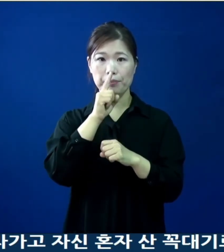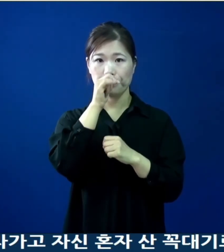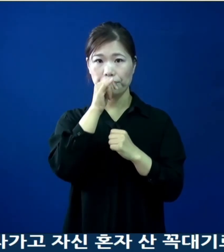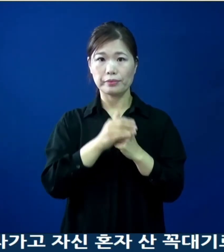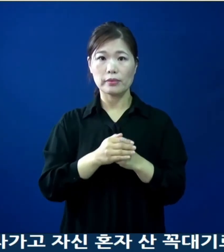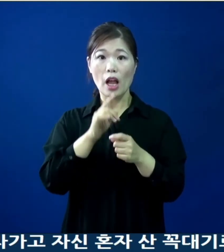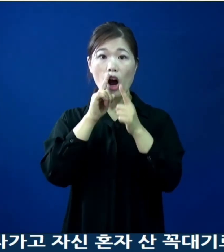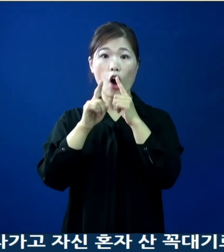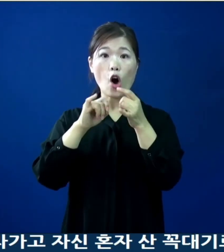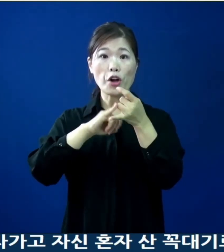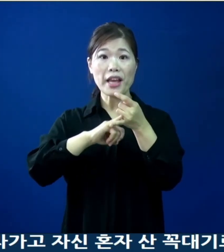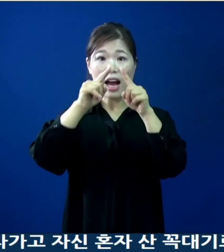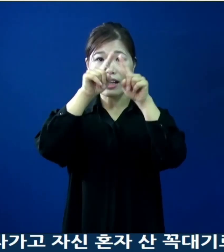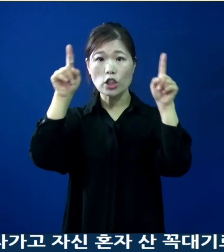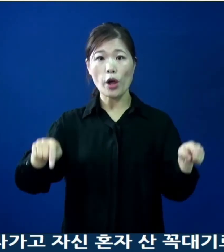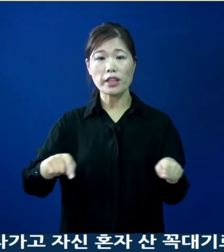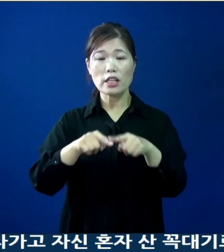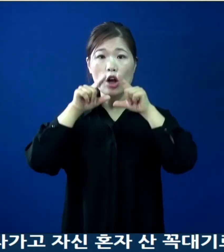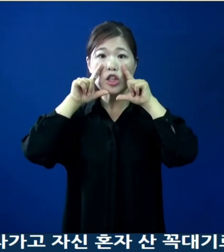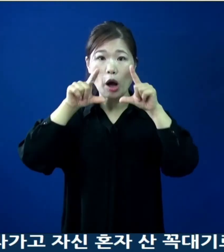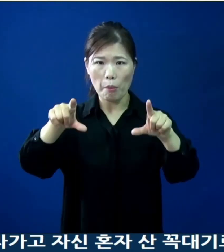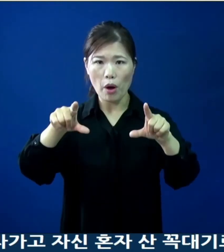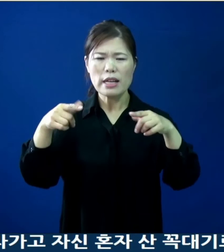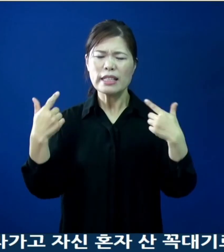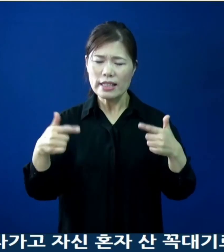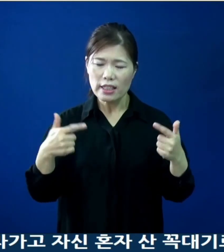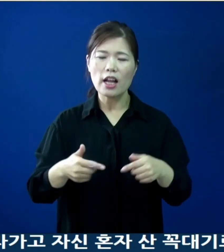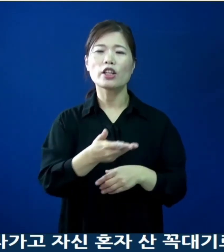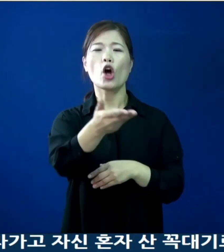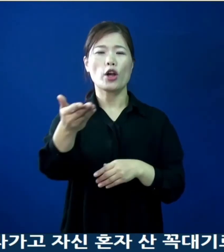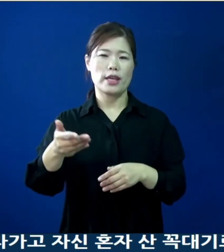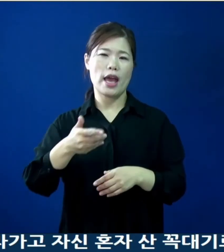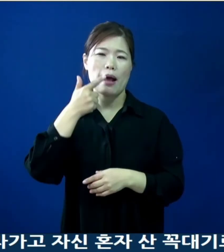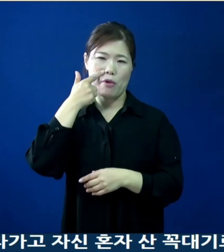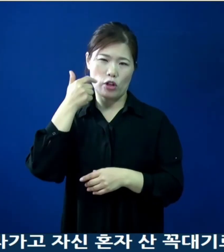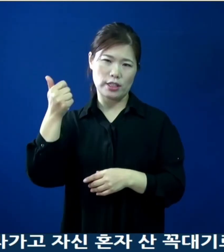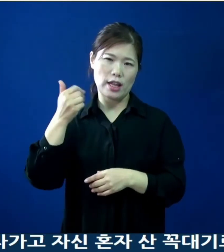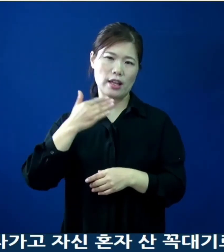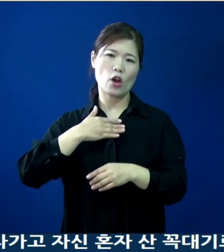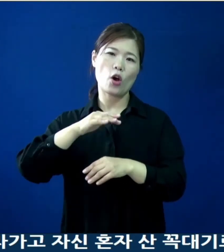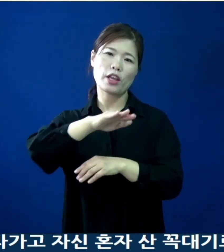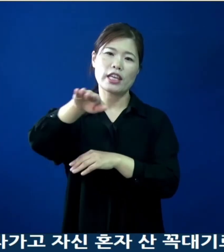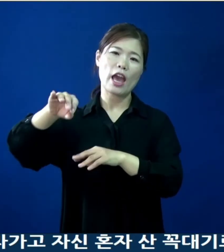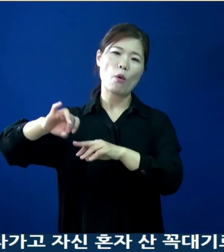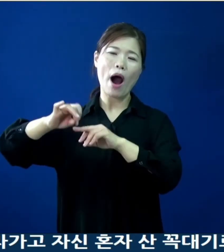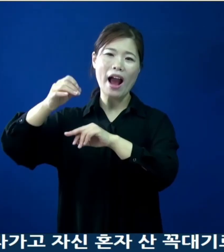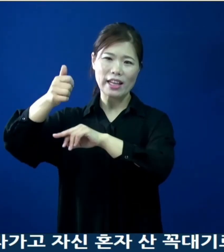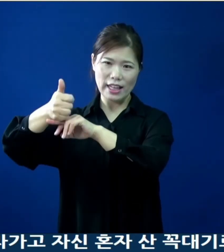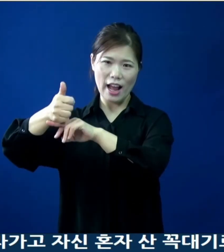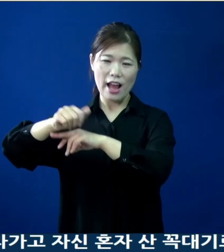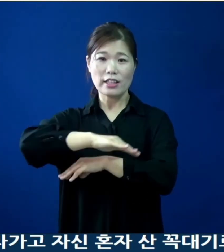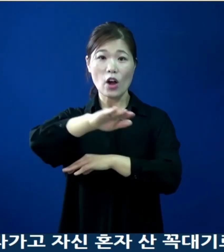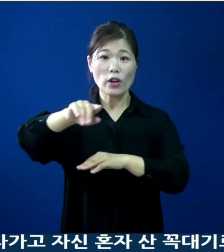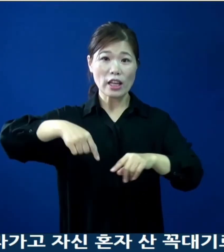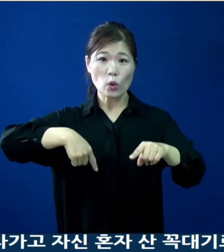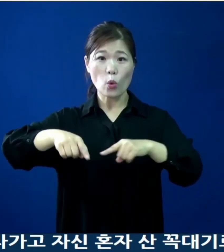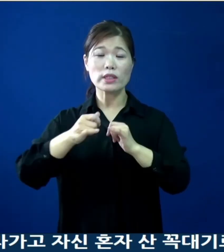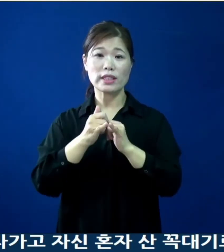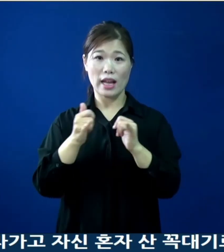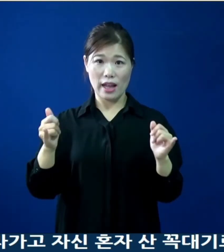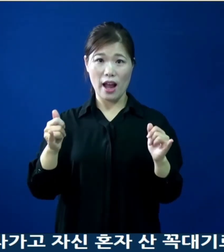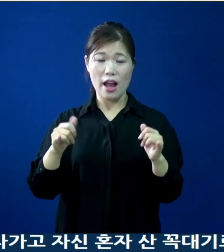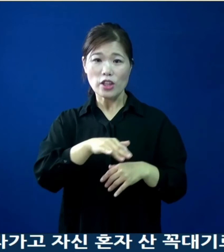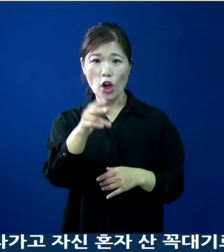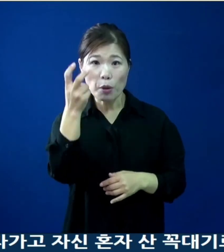선포하고요, 늘 말씀드린 것처럼 내가 너의 아버지다, 너의 왕이다, 너의 통치자다, 너를